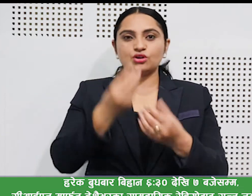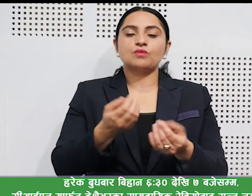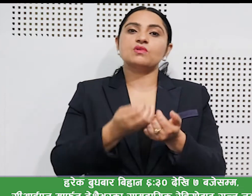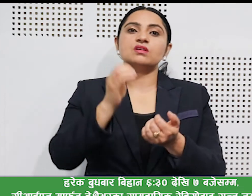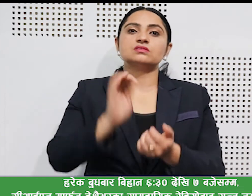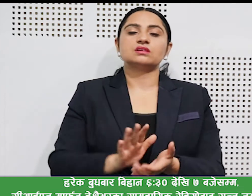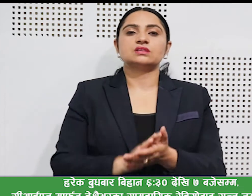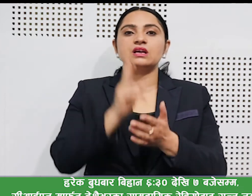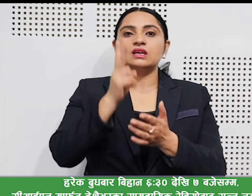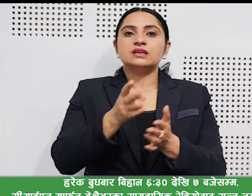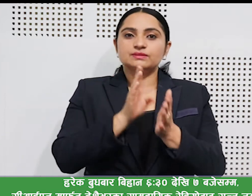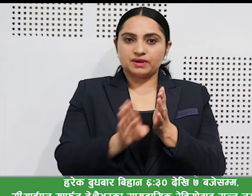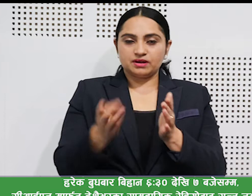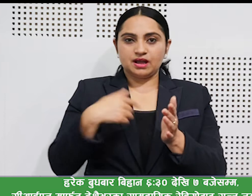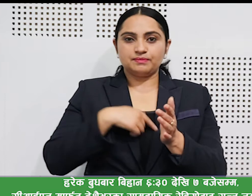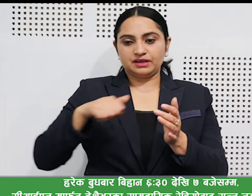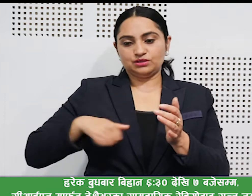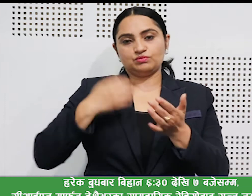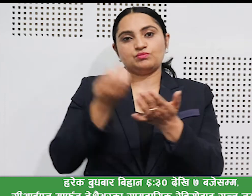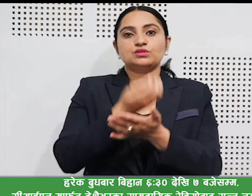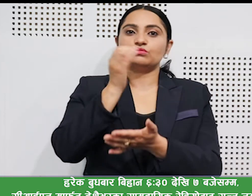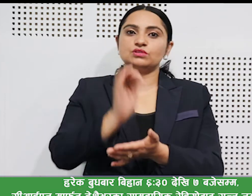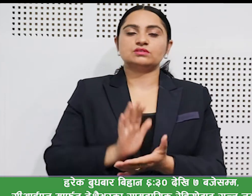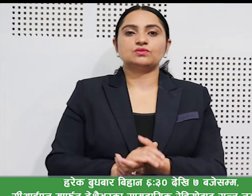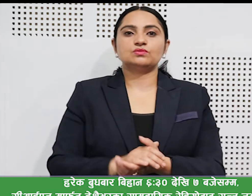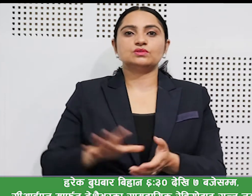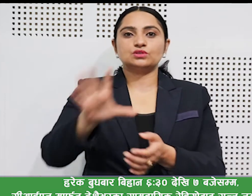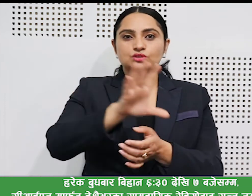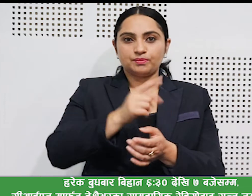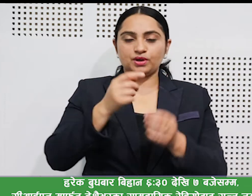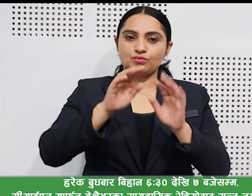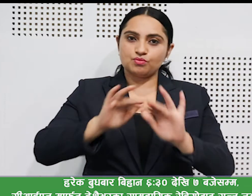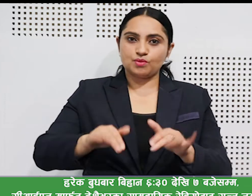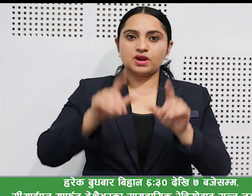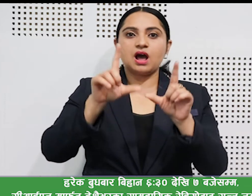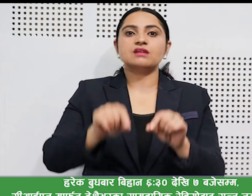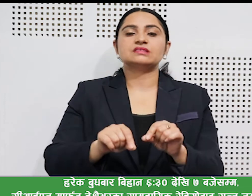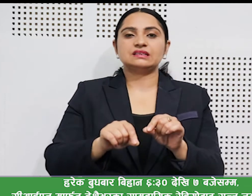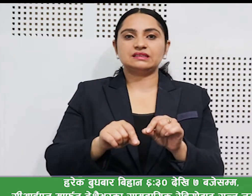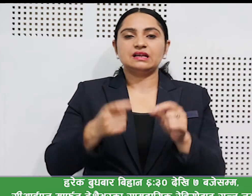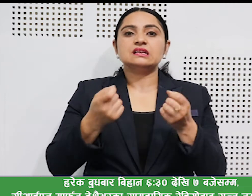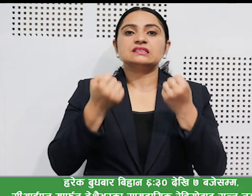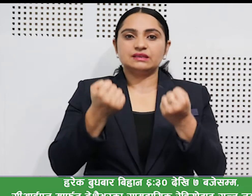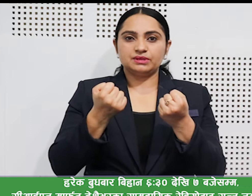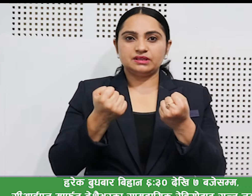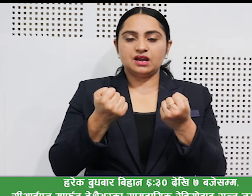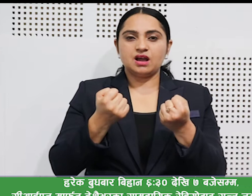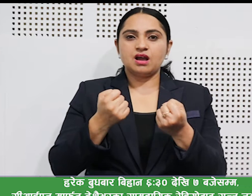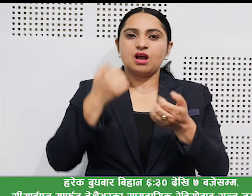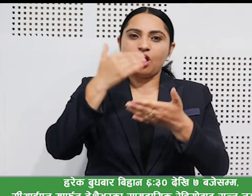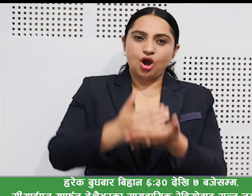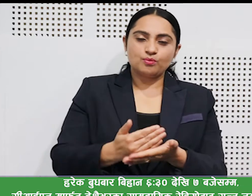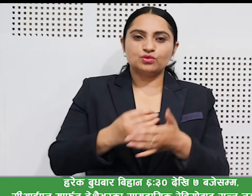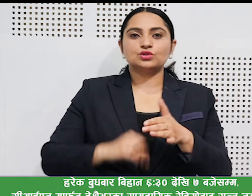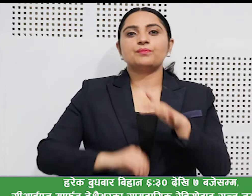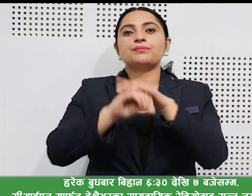सकिनेछ। यसबाट हामीले जीवन बचाउन सक्छौं। सबैको फरक फरक आवश्यकता, क्षमता, अवरोध,